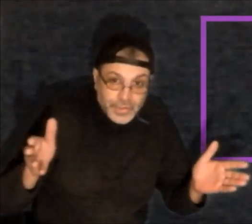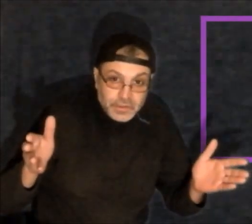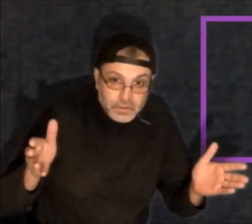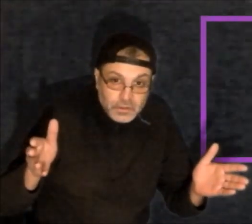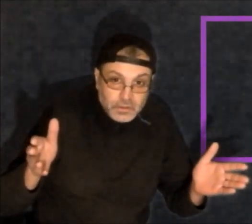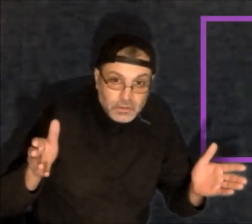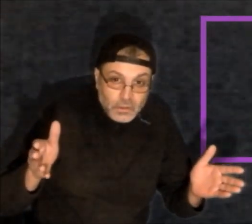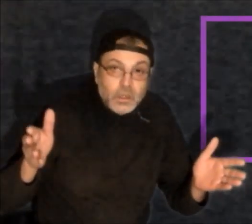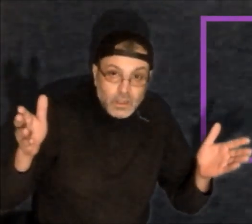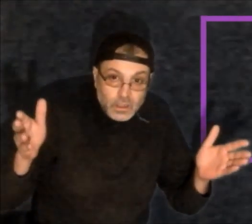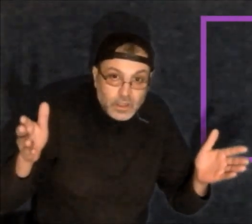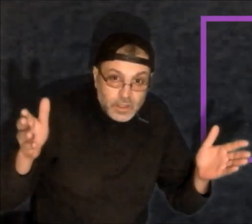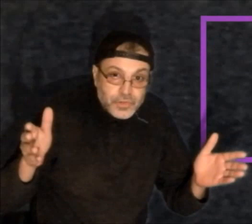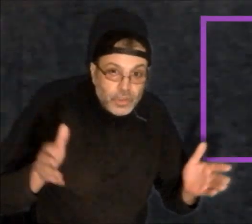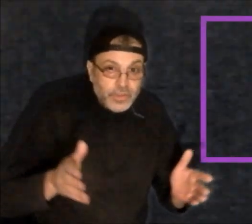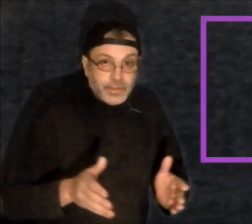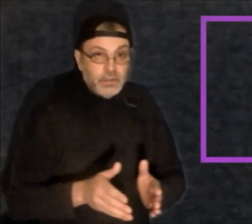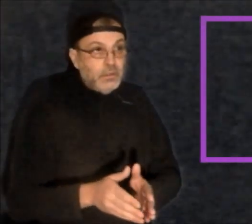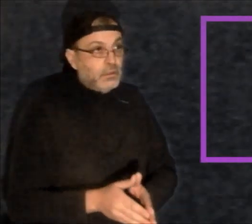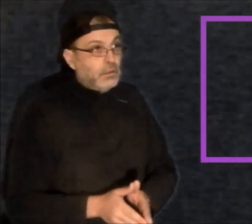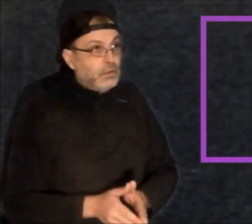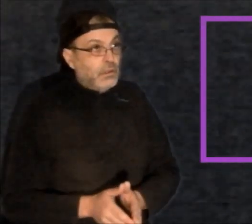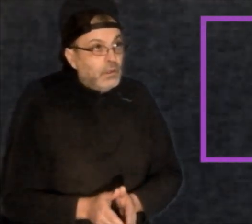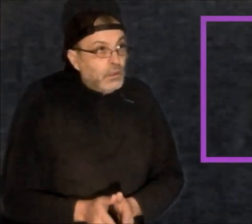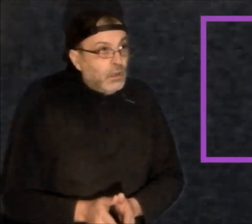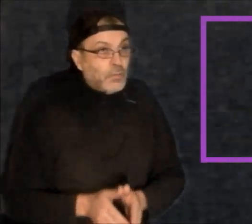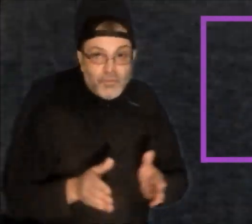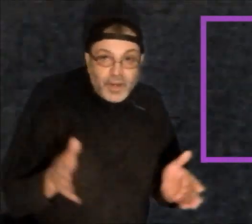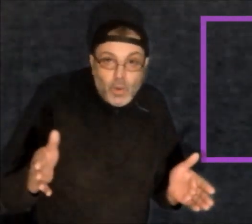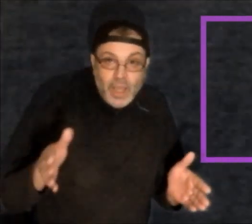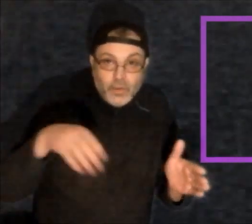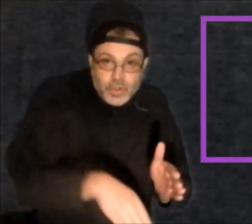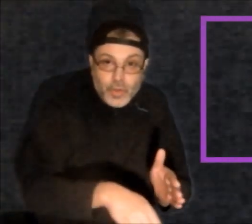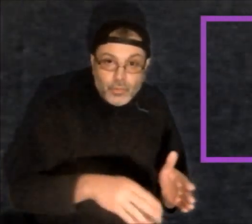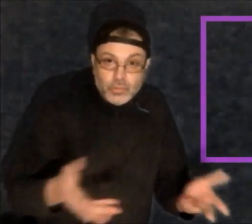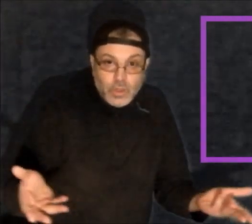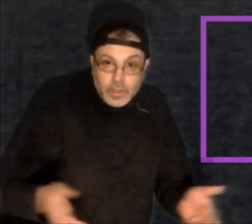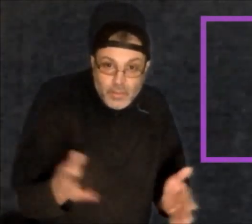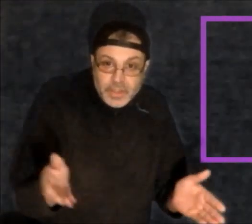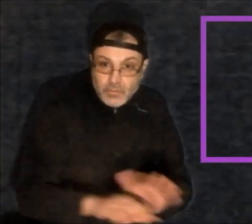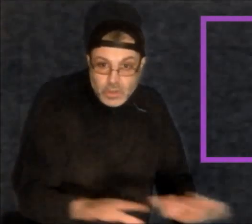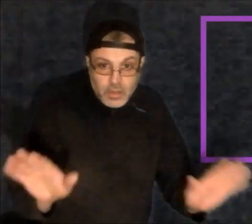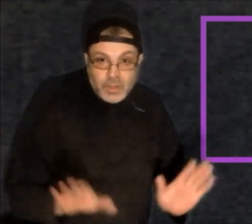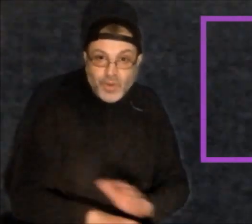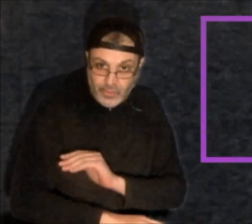لست أدر لست أدر. المفر الوحيد هو الترب. عندما تموت ثم